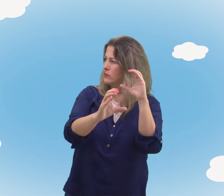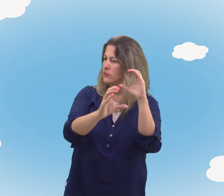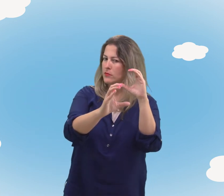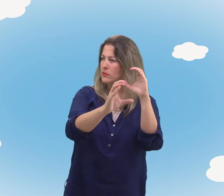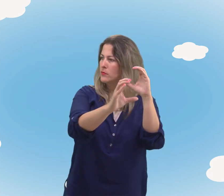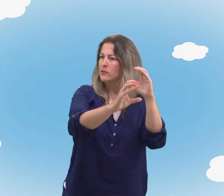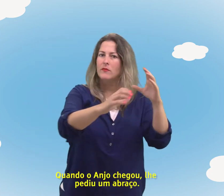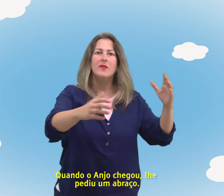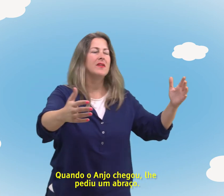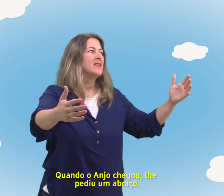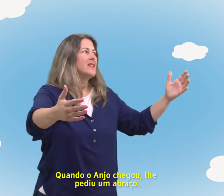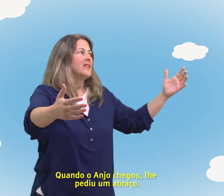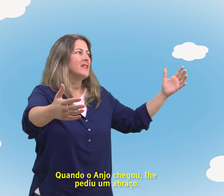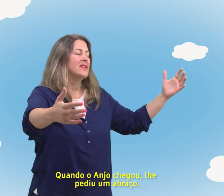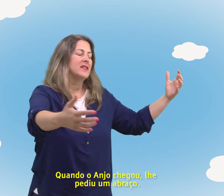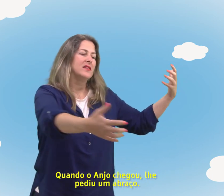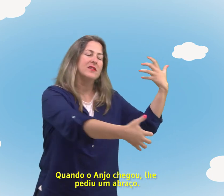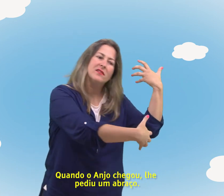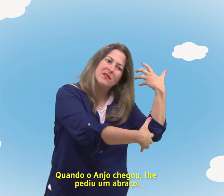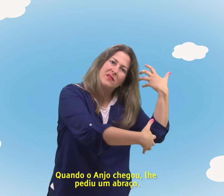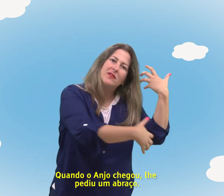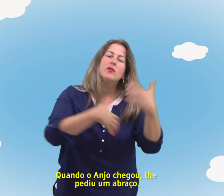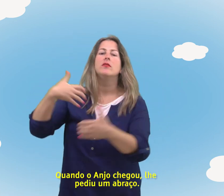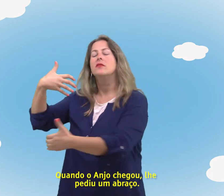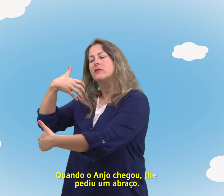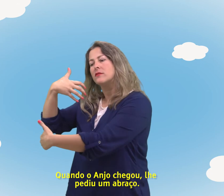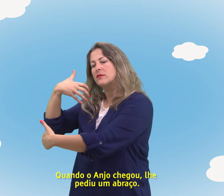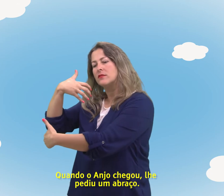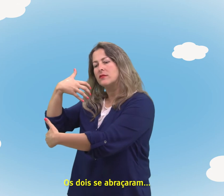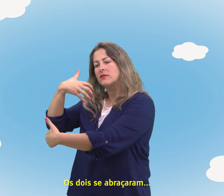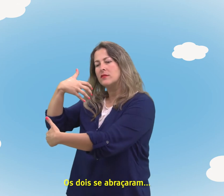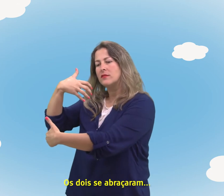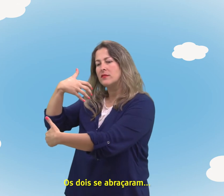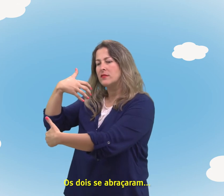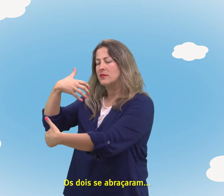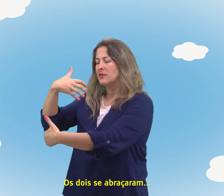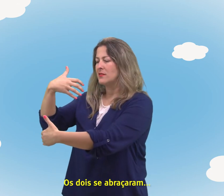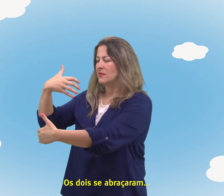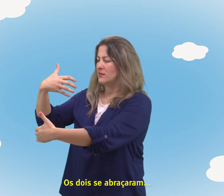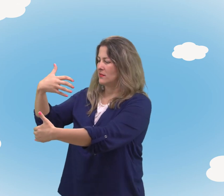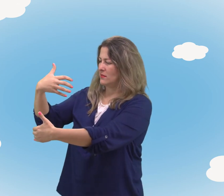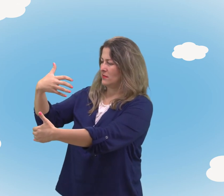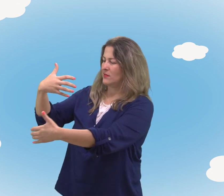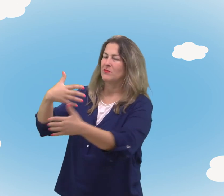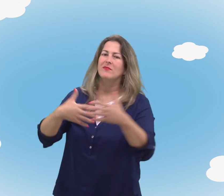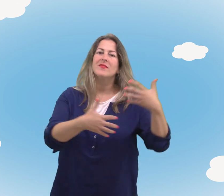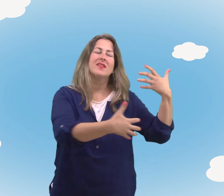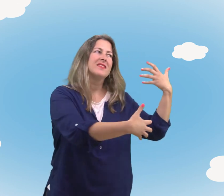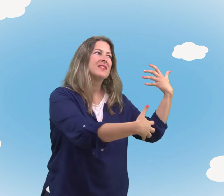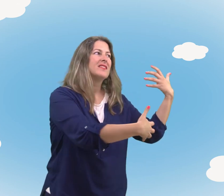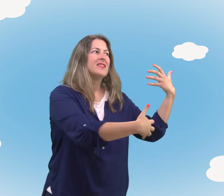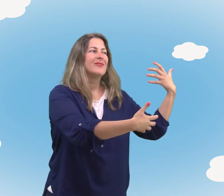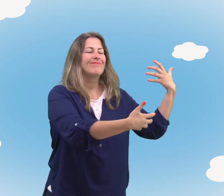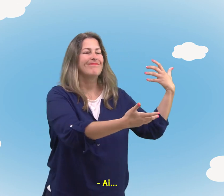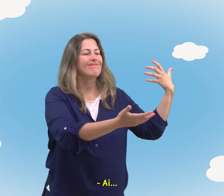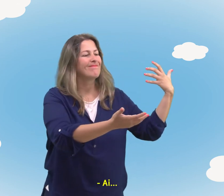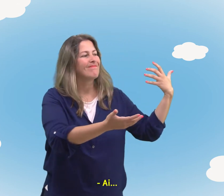quando o anjo checou lhe pedir um abraço os dois se abraçaram a